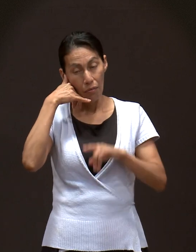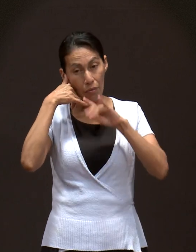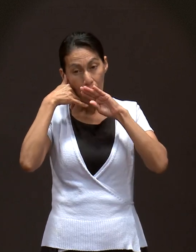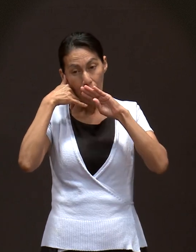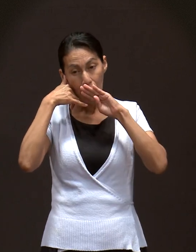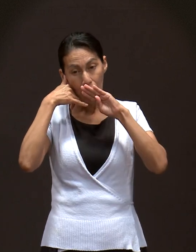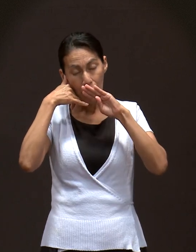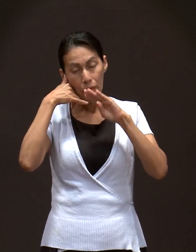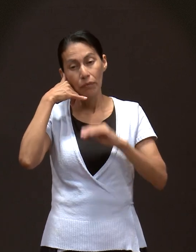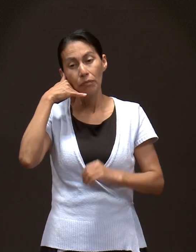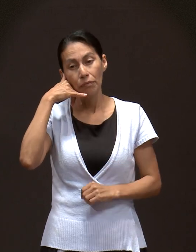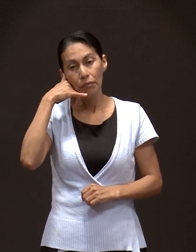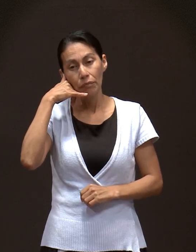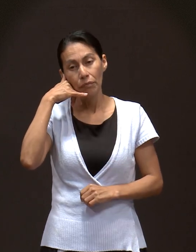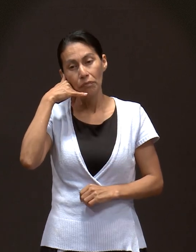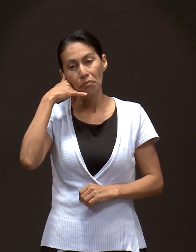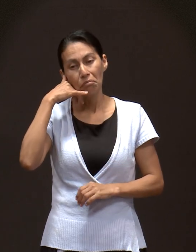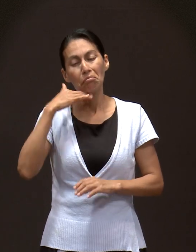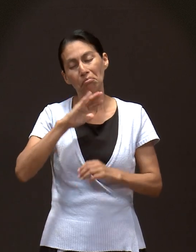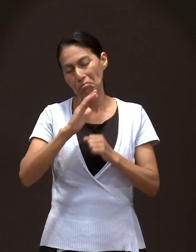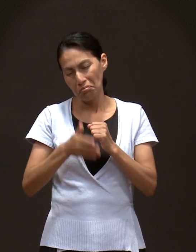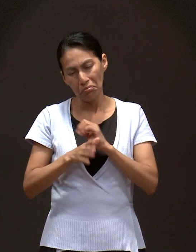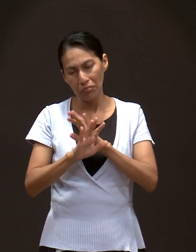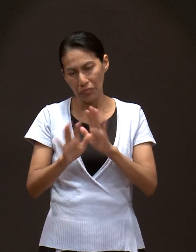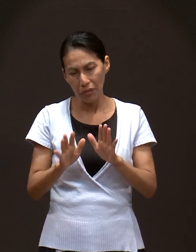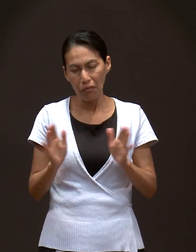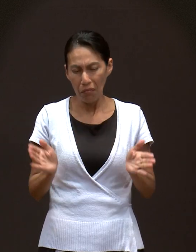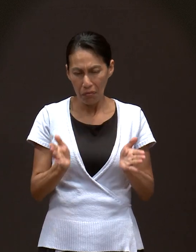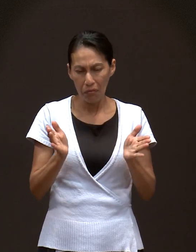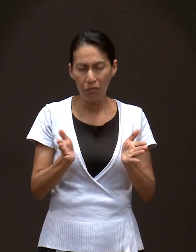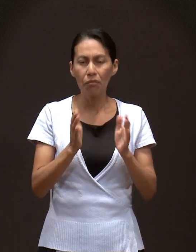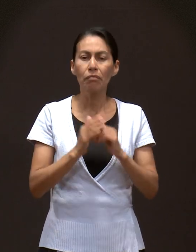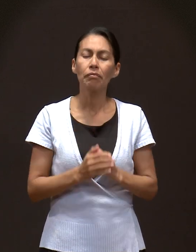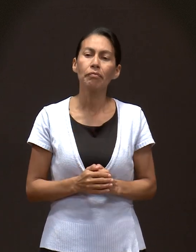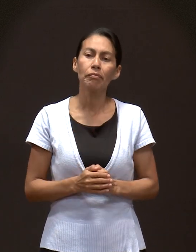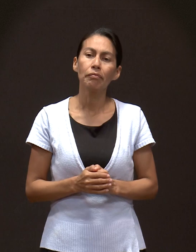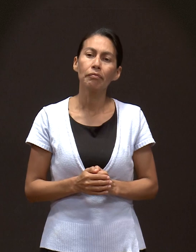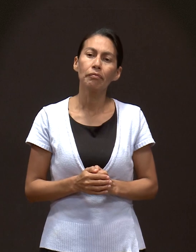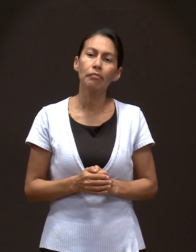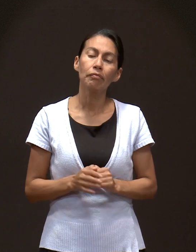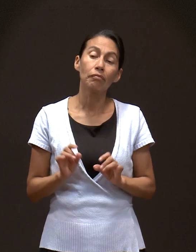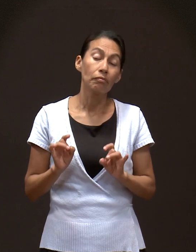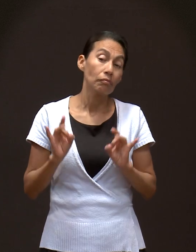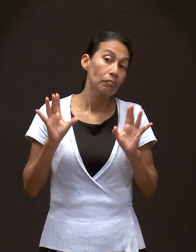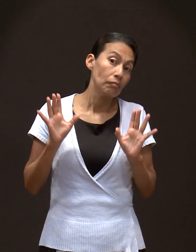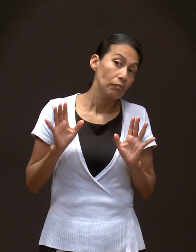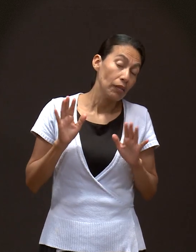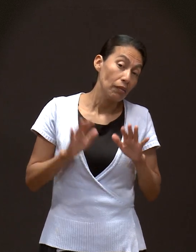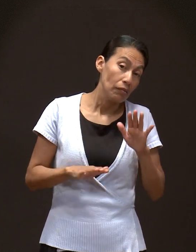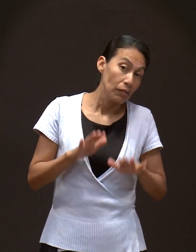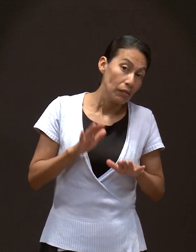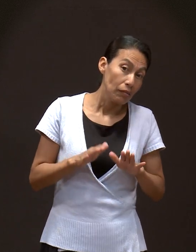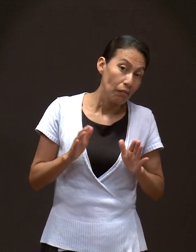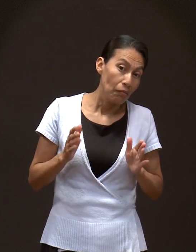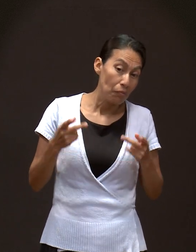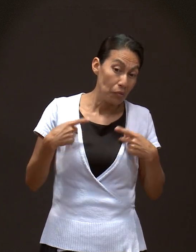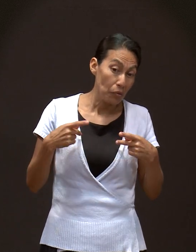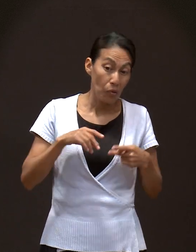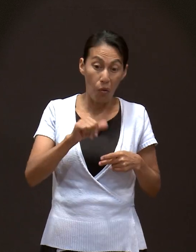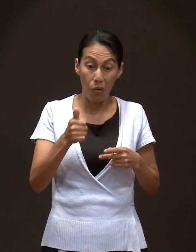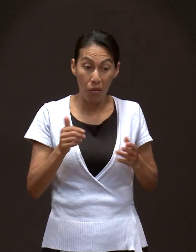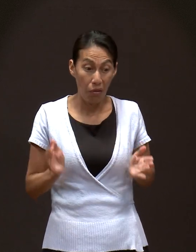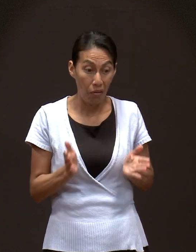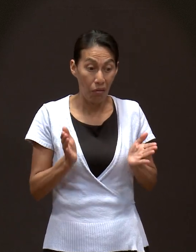Recibí una llamada más de parte de mi madre. Terminé de hablar con ella, la animé. Y suele pasar que a veces